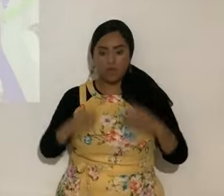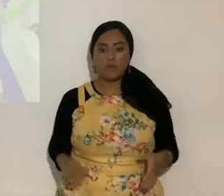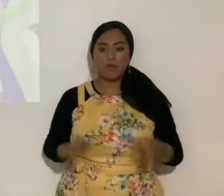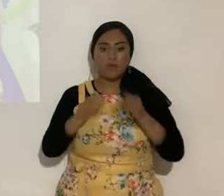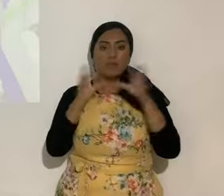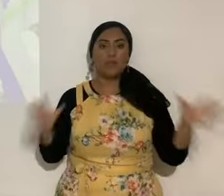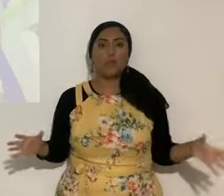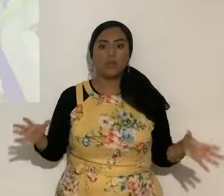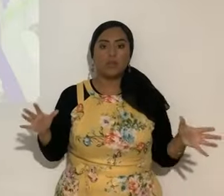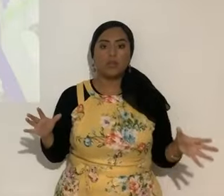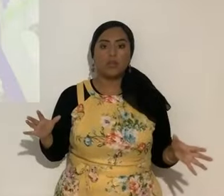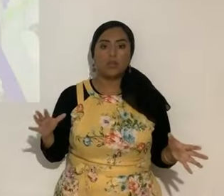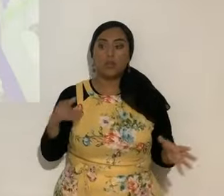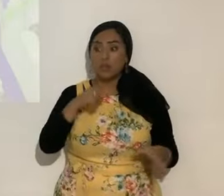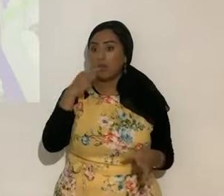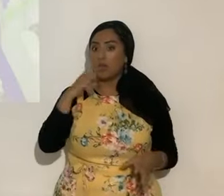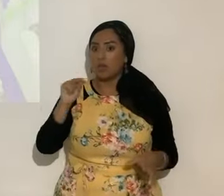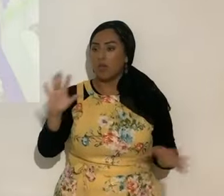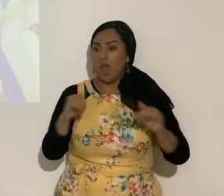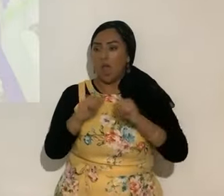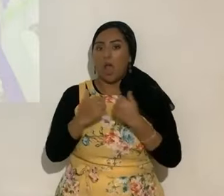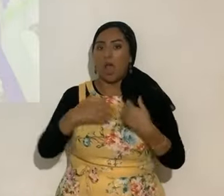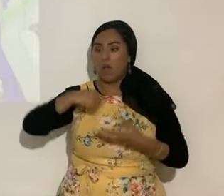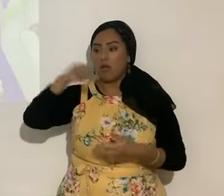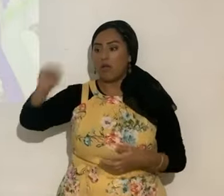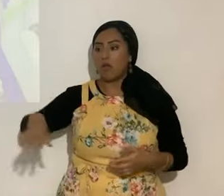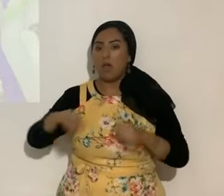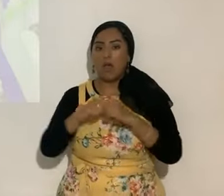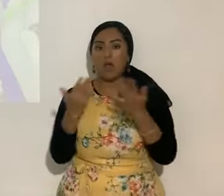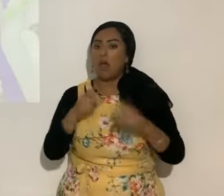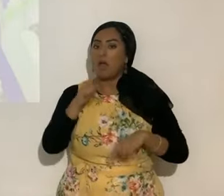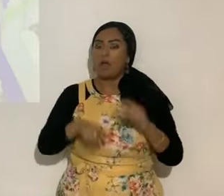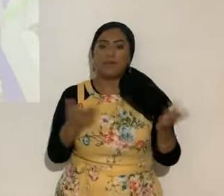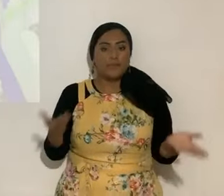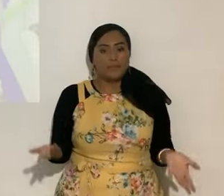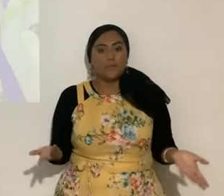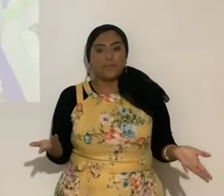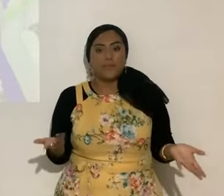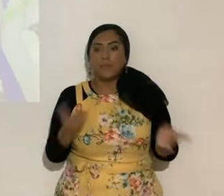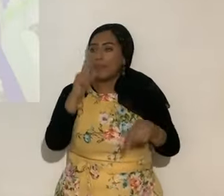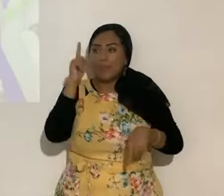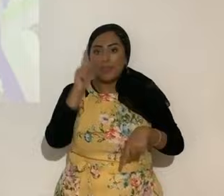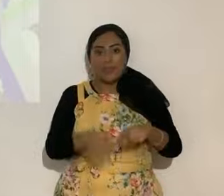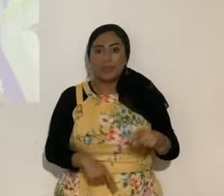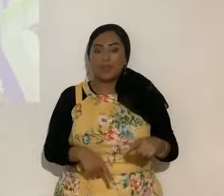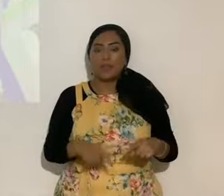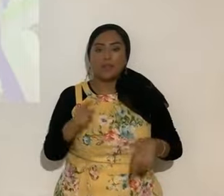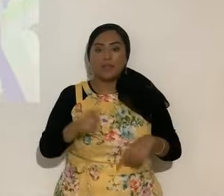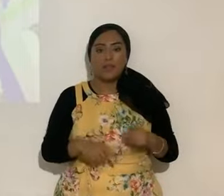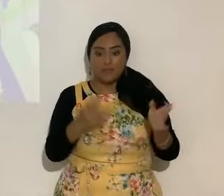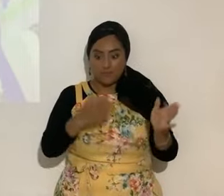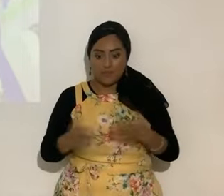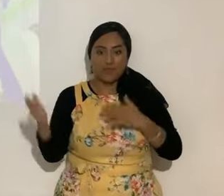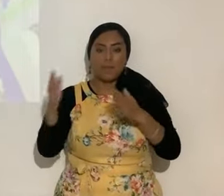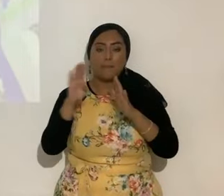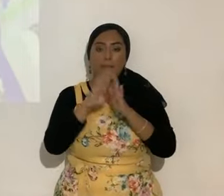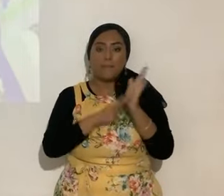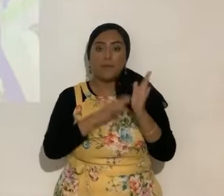nada, pero ellos dicen, no, cómo vamos a hacer eso, no se puede, no, no se puede, ni se debe, según la Biblia,